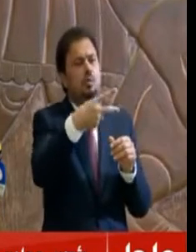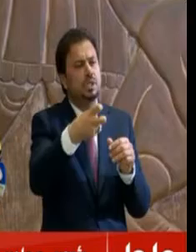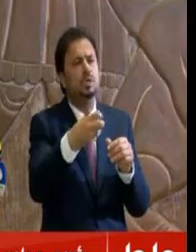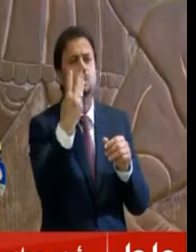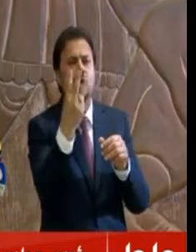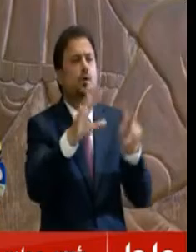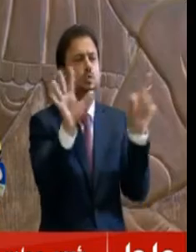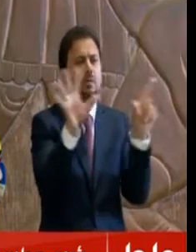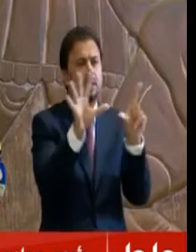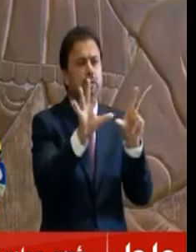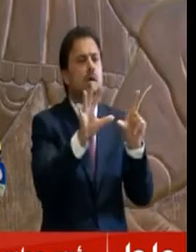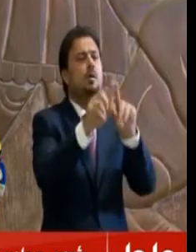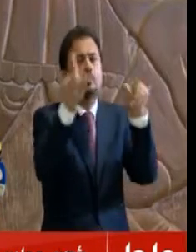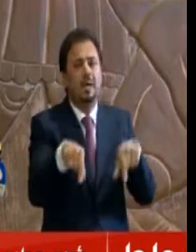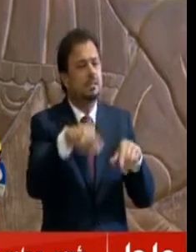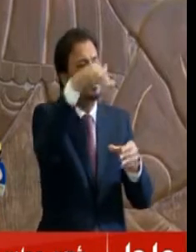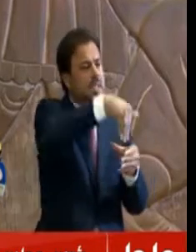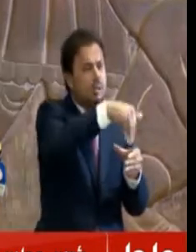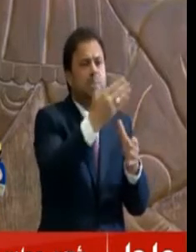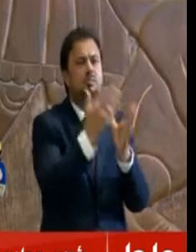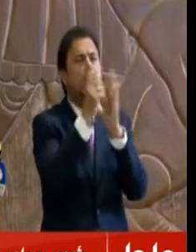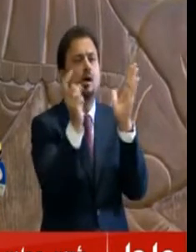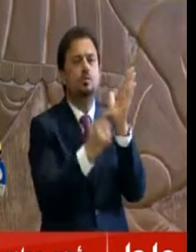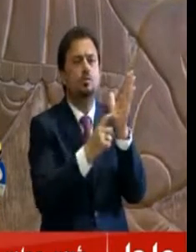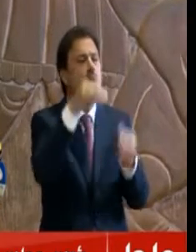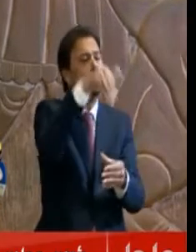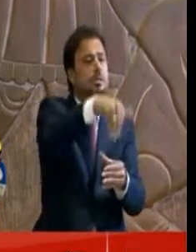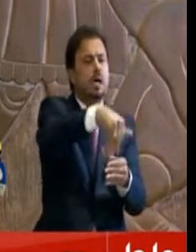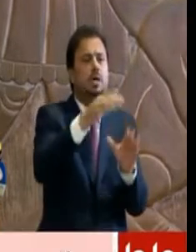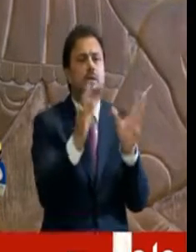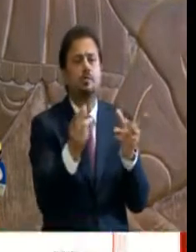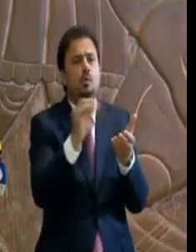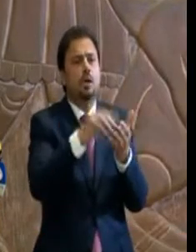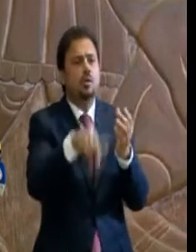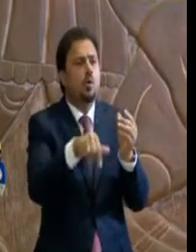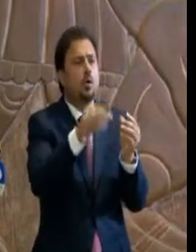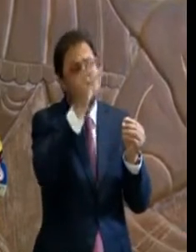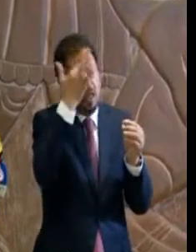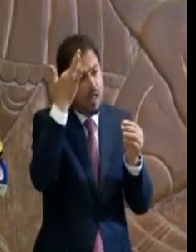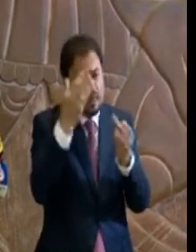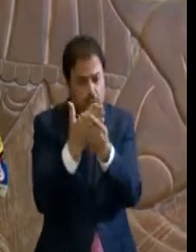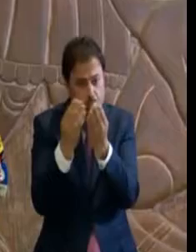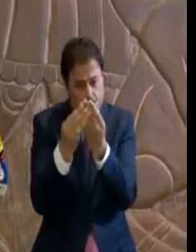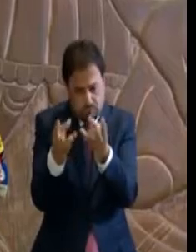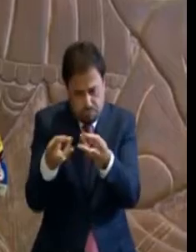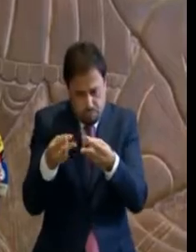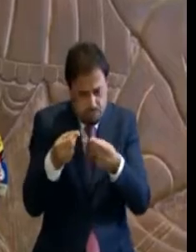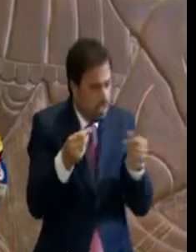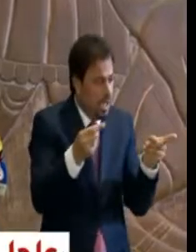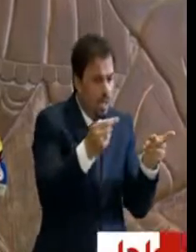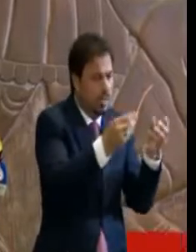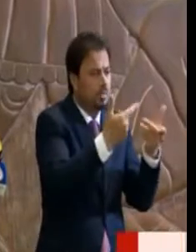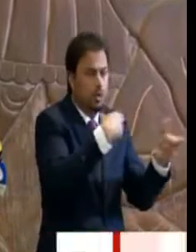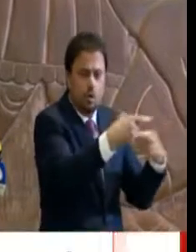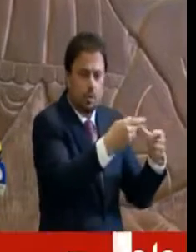ل8273 محطة في التصويت العام بموجب القانون الانتخابي ومقارنتها بالفرز والعد الإلكتروني